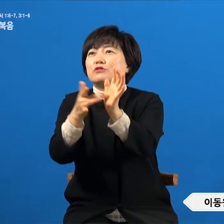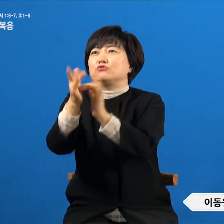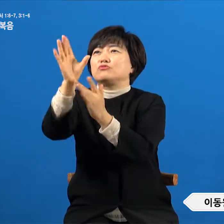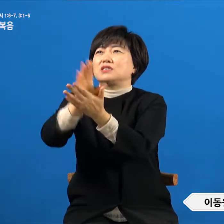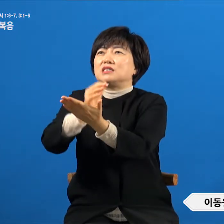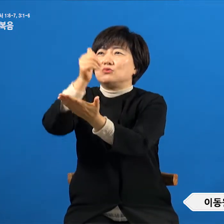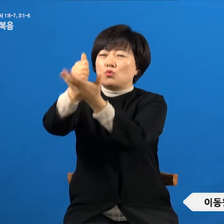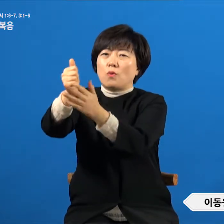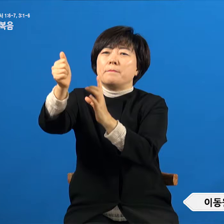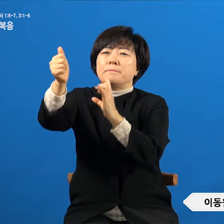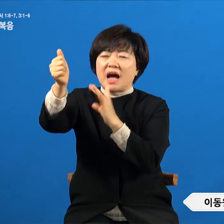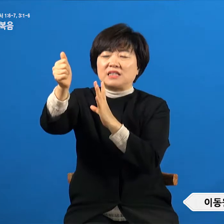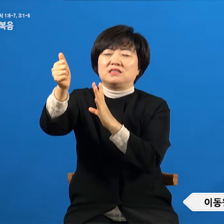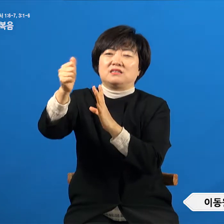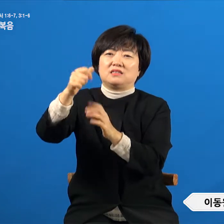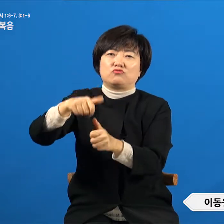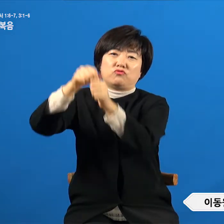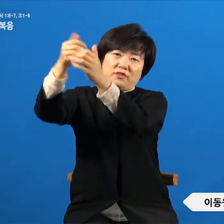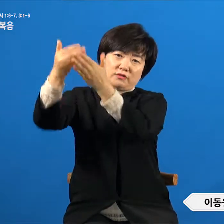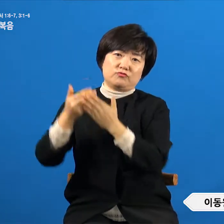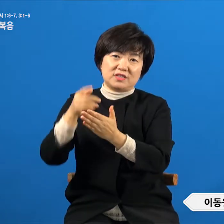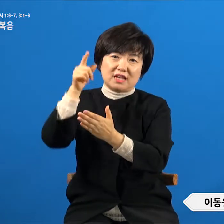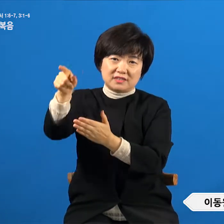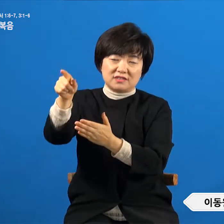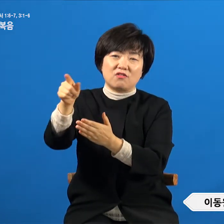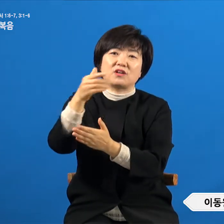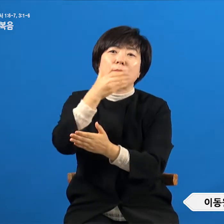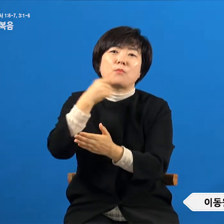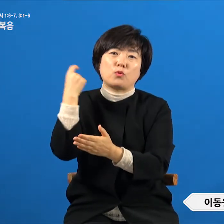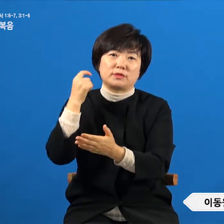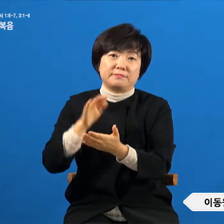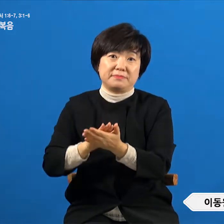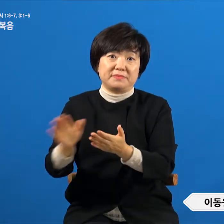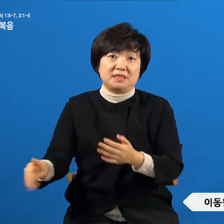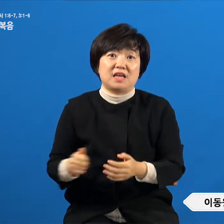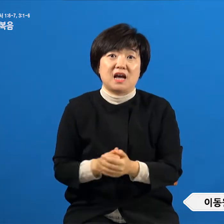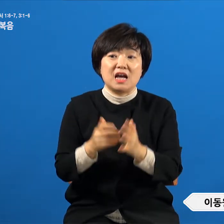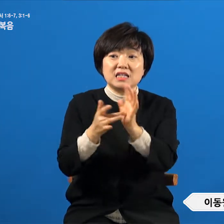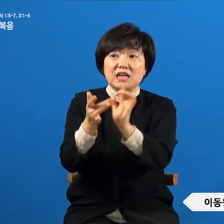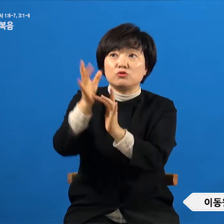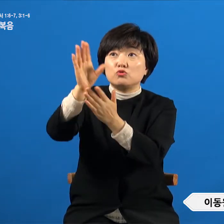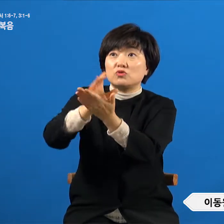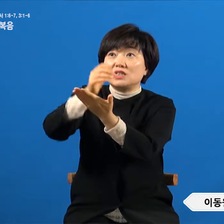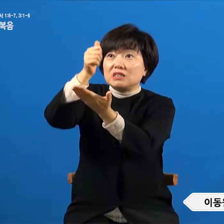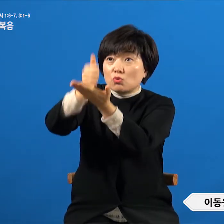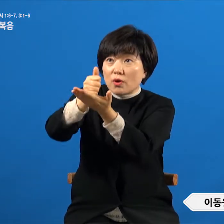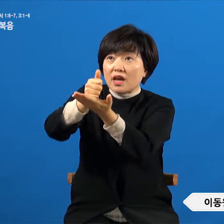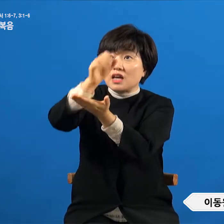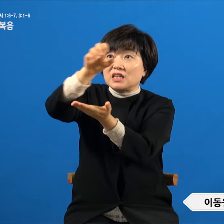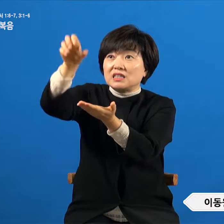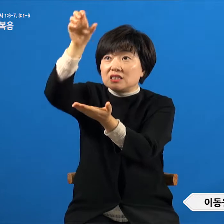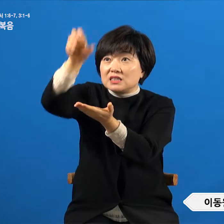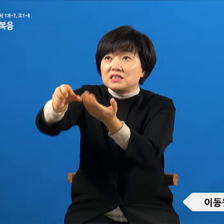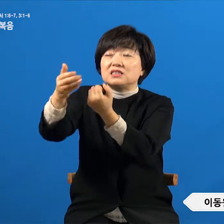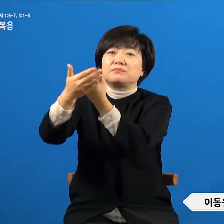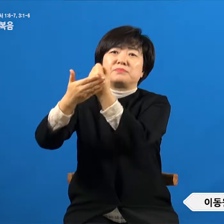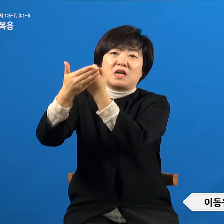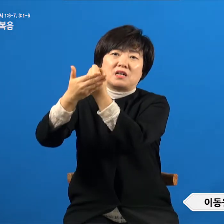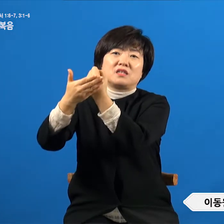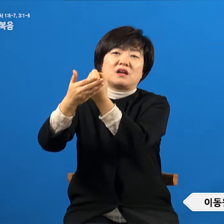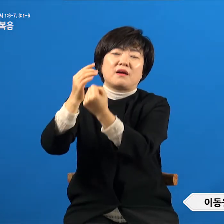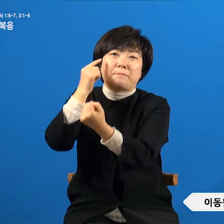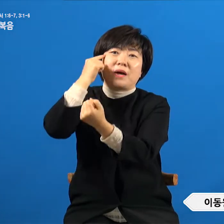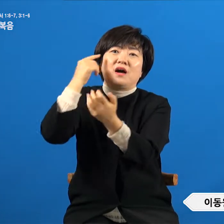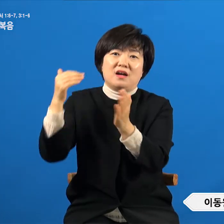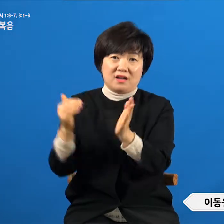본질인 것입니다. 자, 우리가 이렇게 십자가를 통해서 하나님의 은혜를 체험했습니다. 그렇다면